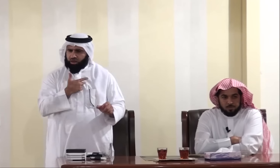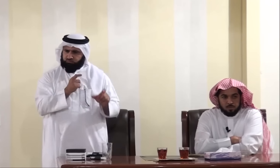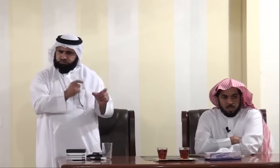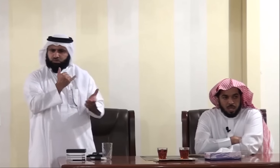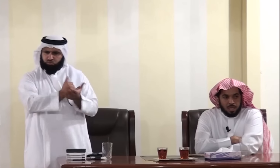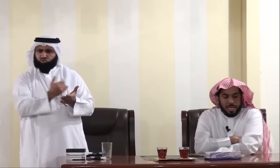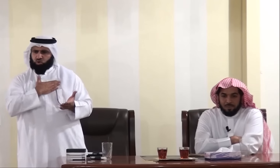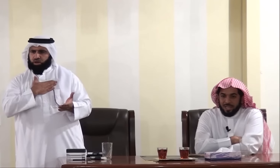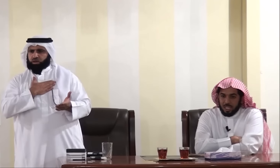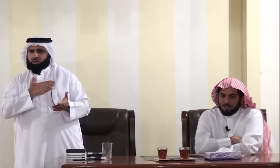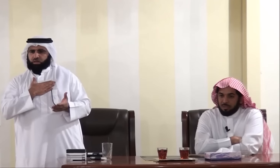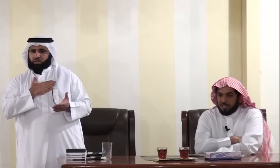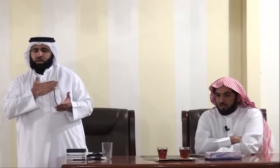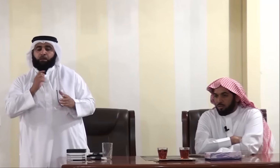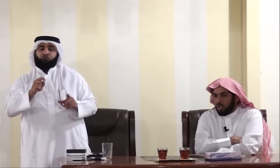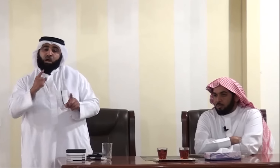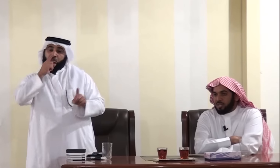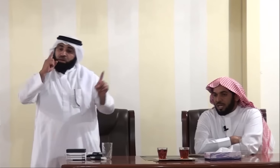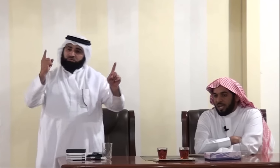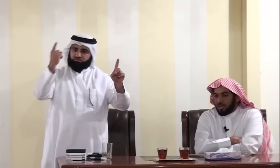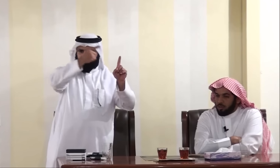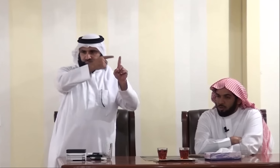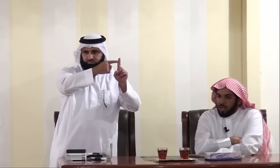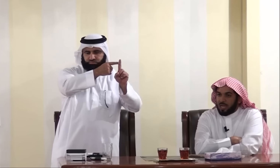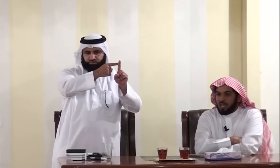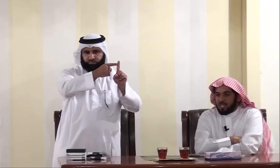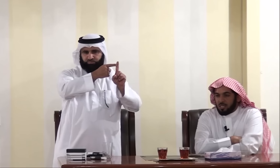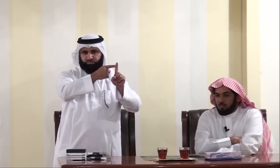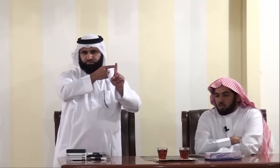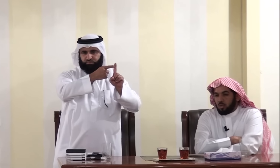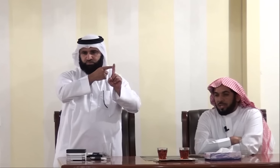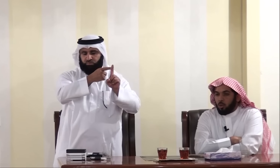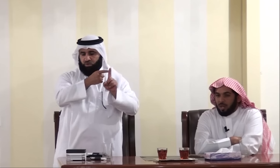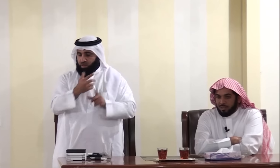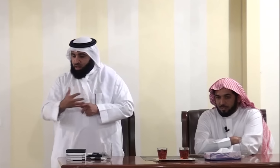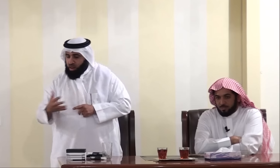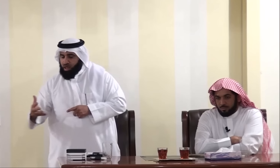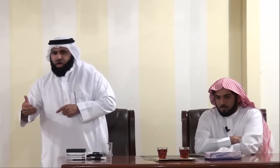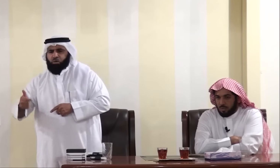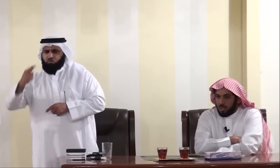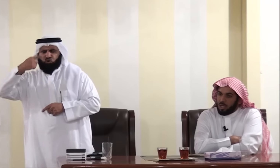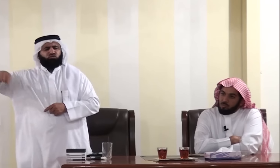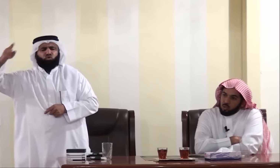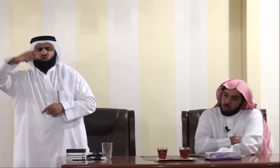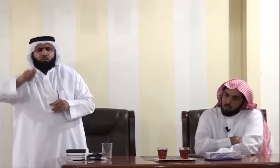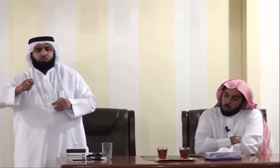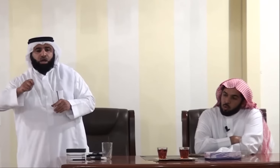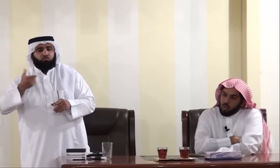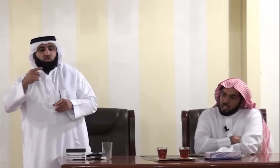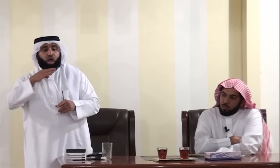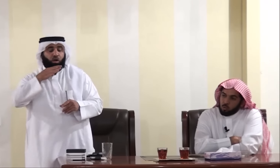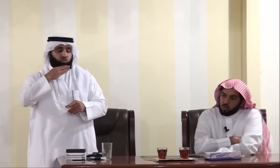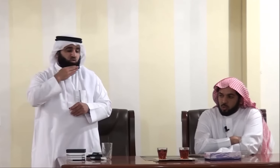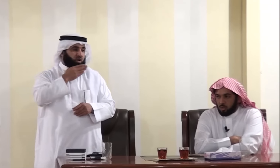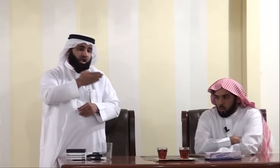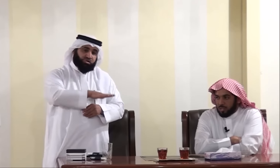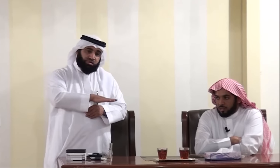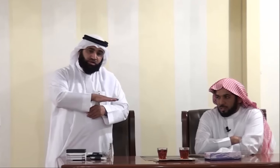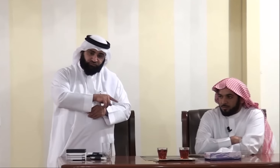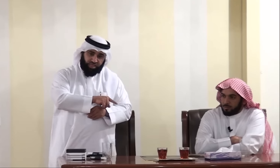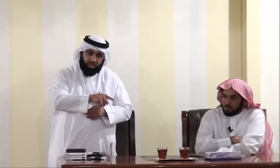وأمواله. المحكمة طبعاً ابتداءً القاصر المسؤول عنه والدة، إن لم يكن الوالد موجود